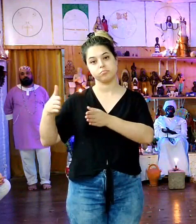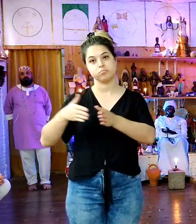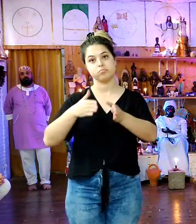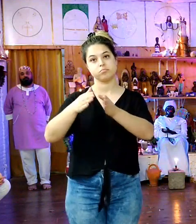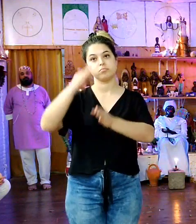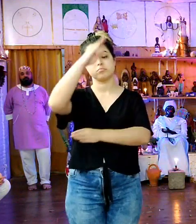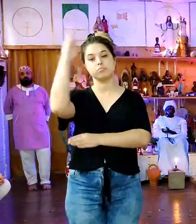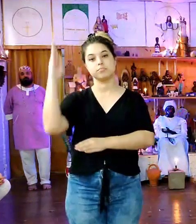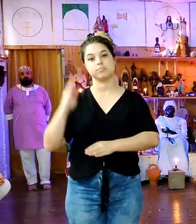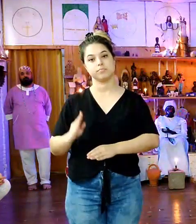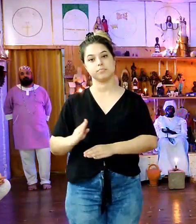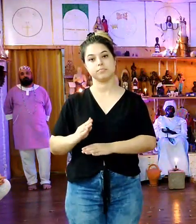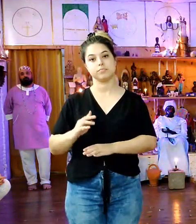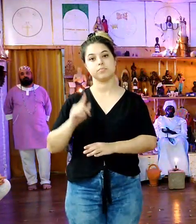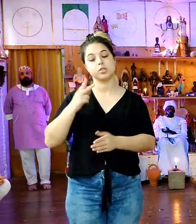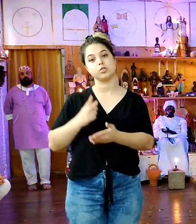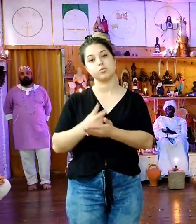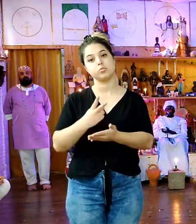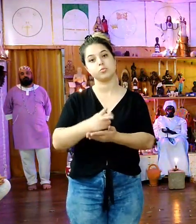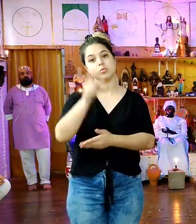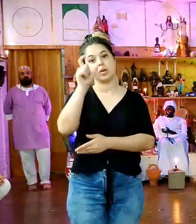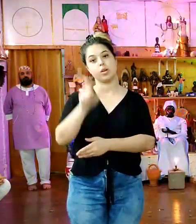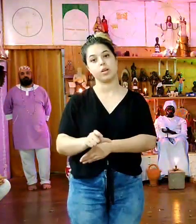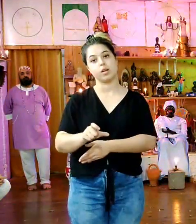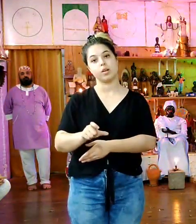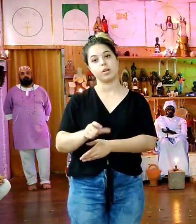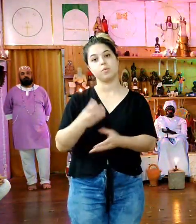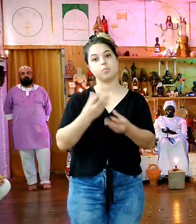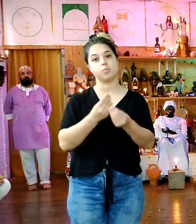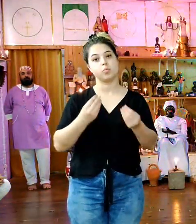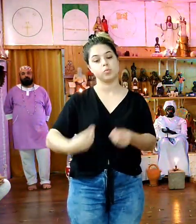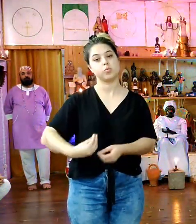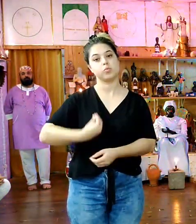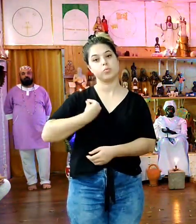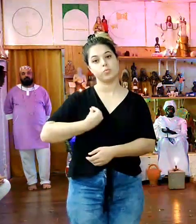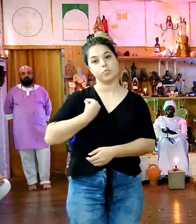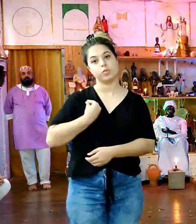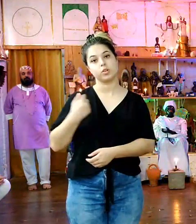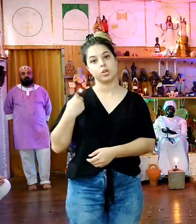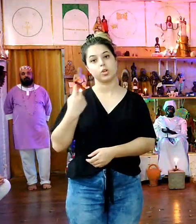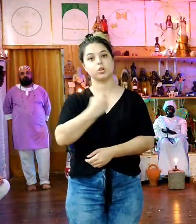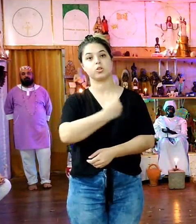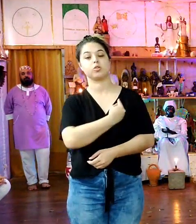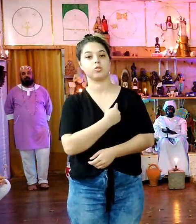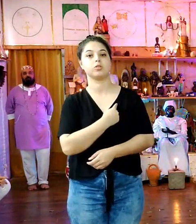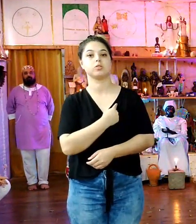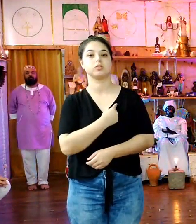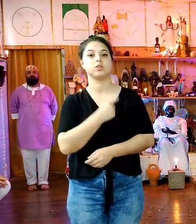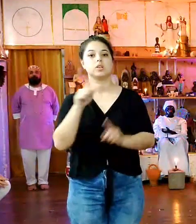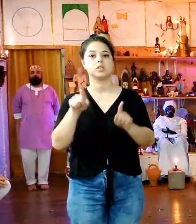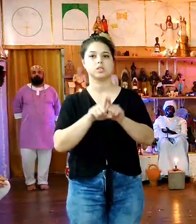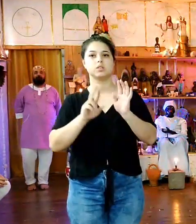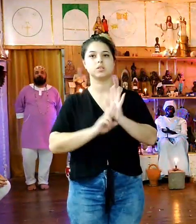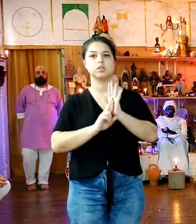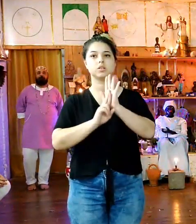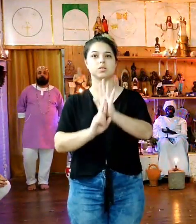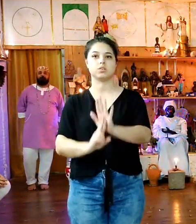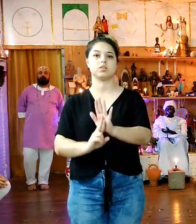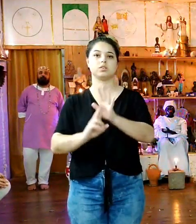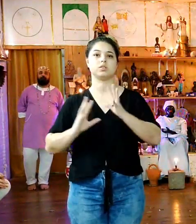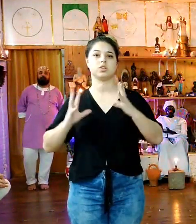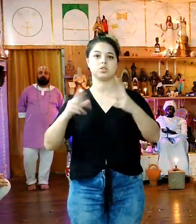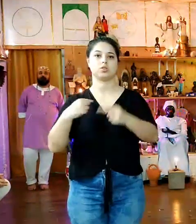Brasil, que continua sendo uma presença muito viva entre todos nós, e uma referência para todos nós